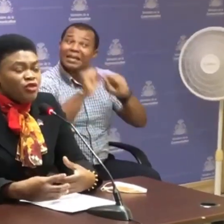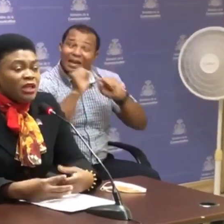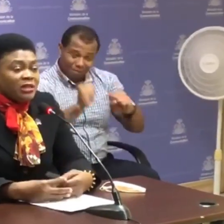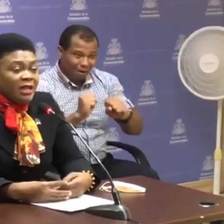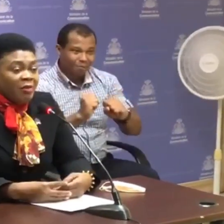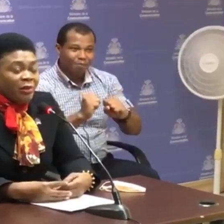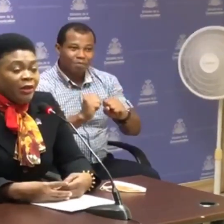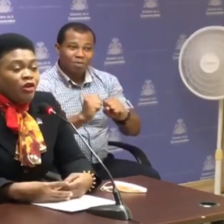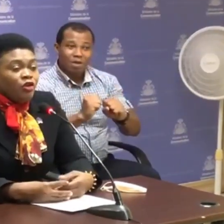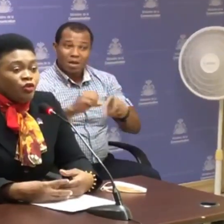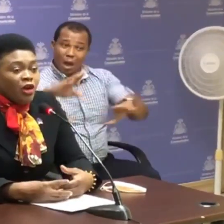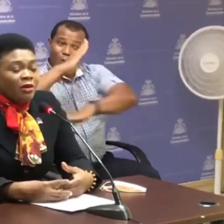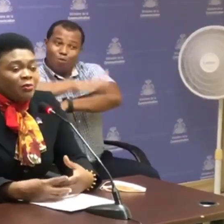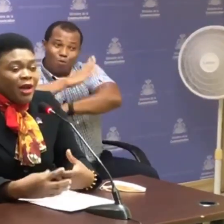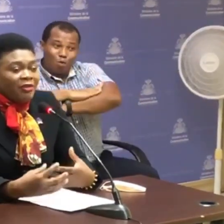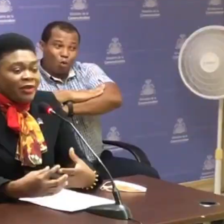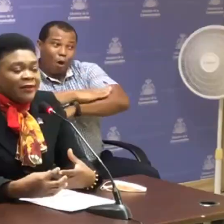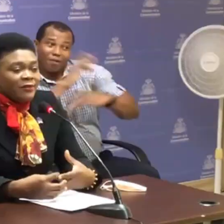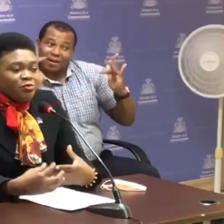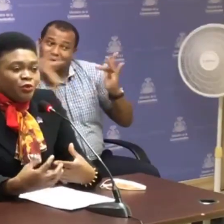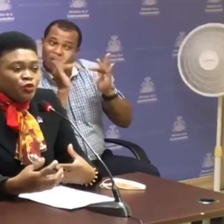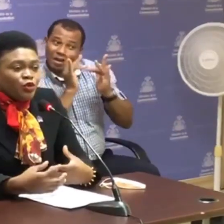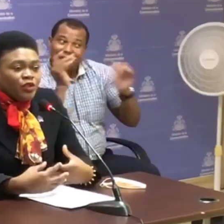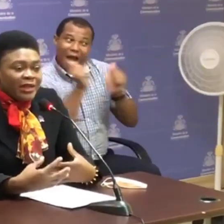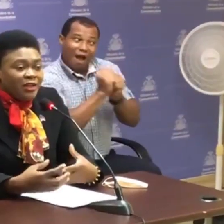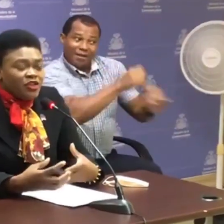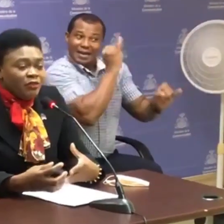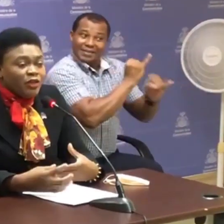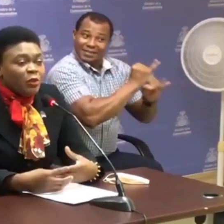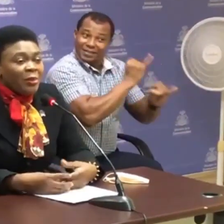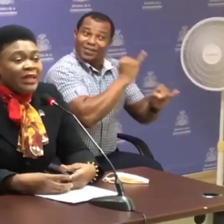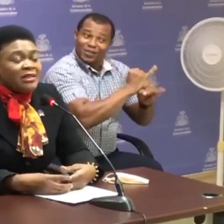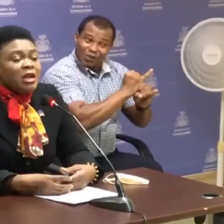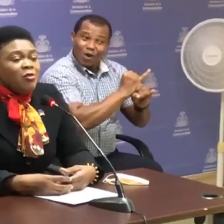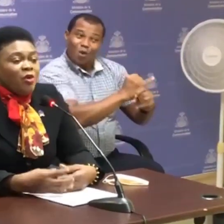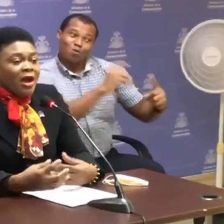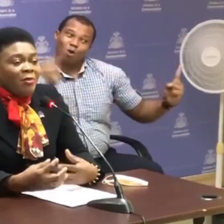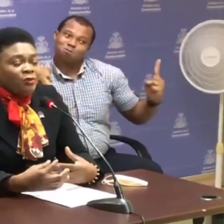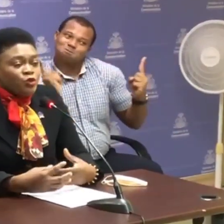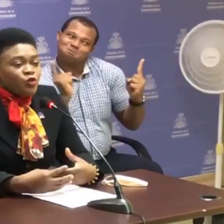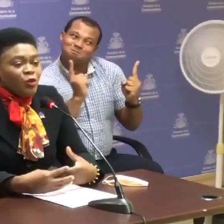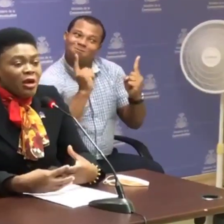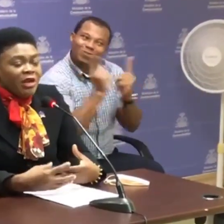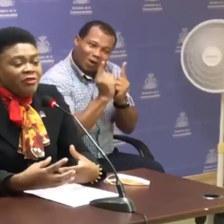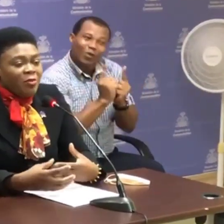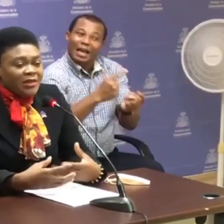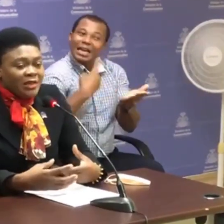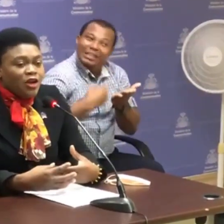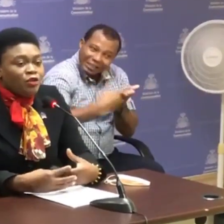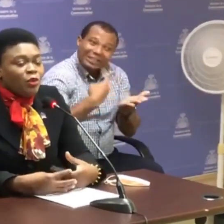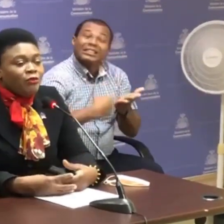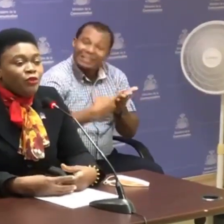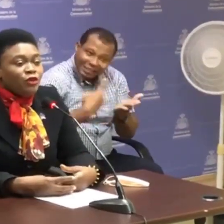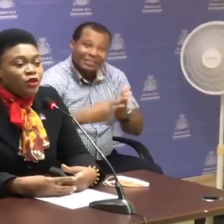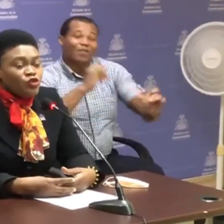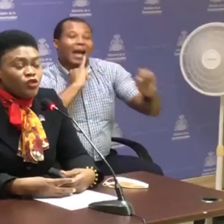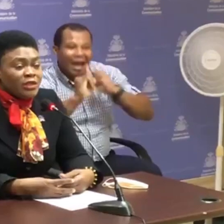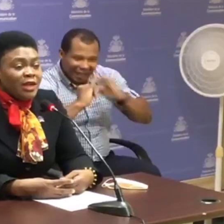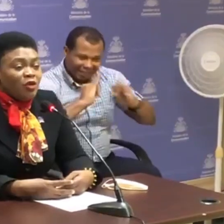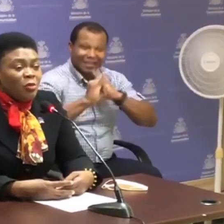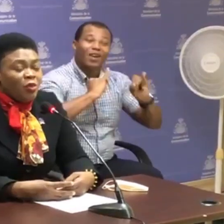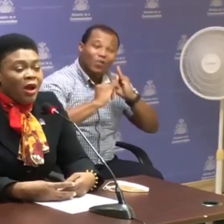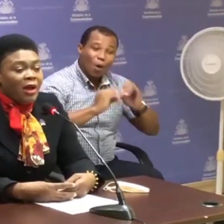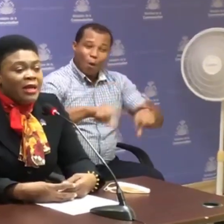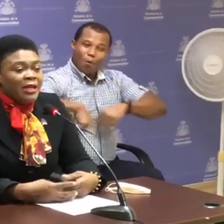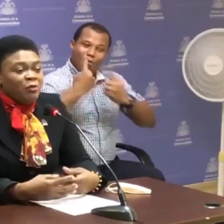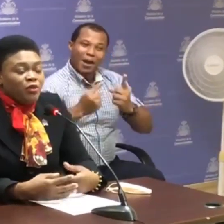200 personnes qui sont handicapées, donc avec plus que 50 chefs d'entreprise pour capable justement arriver à passer des entrevues dans la journée